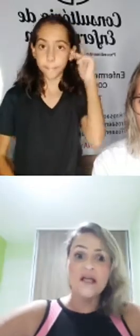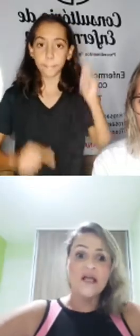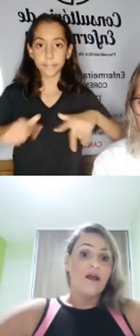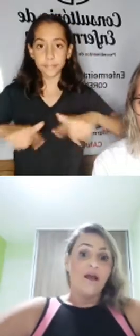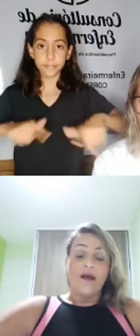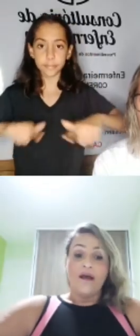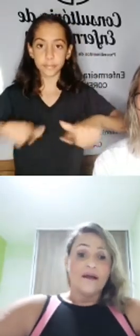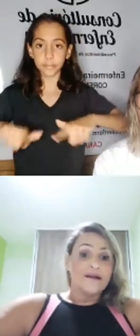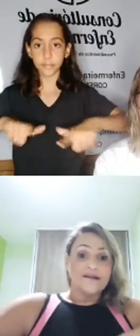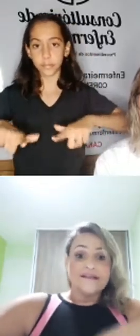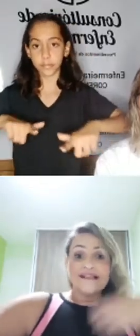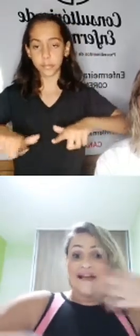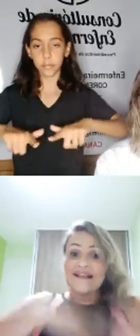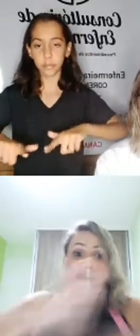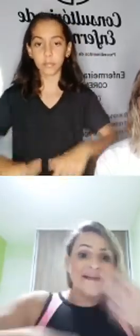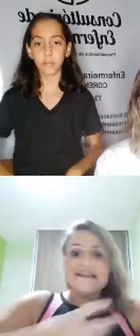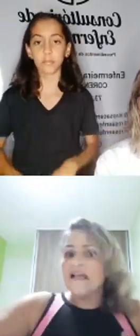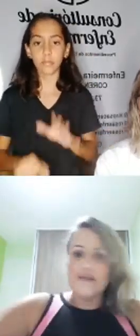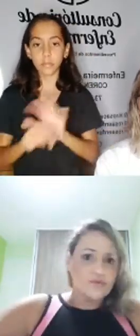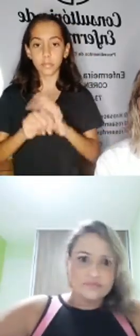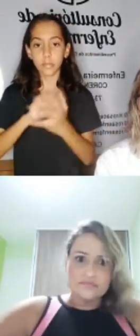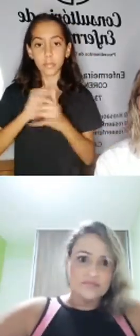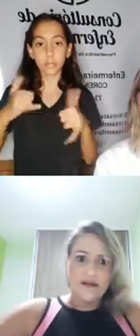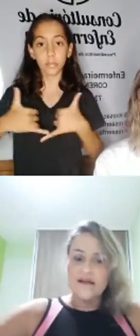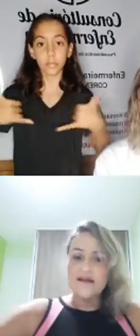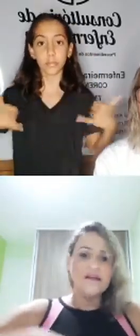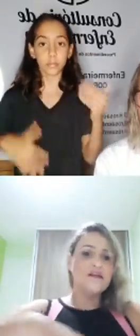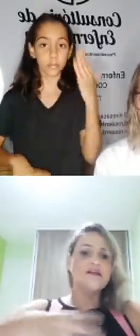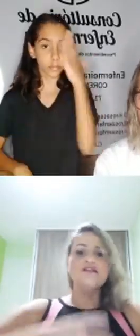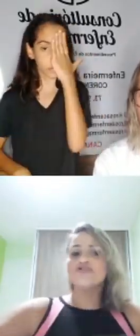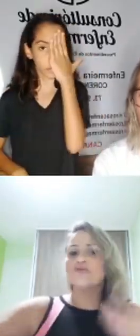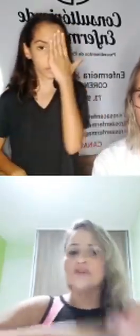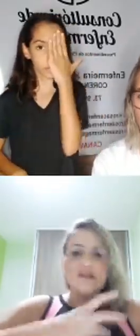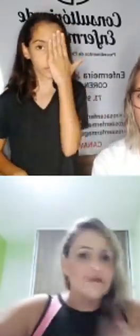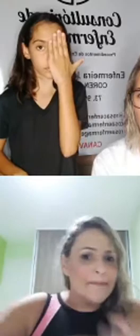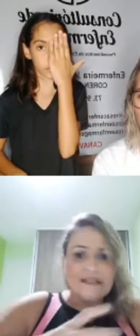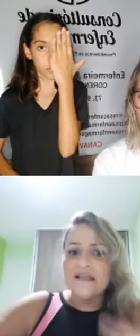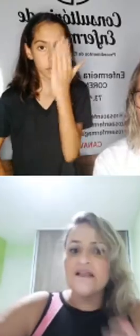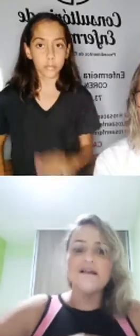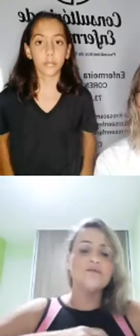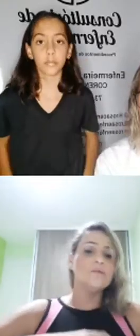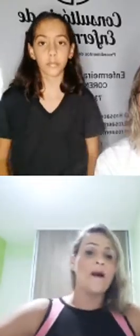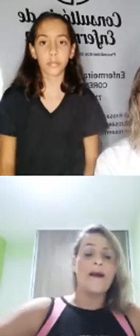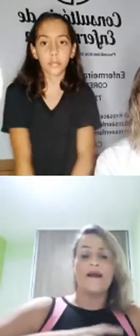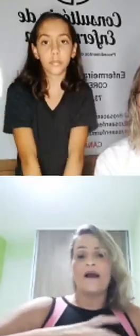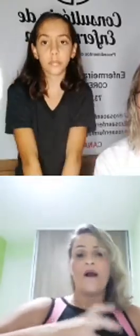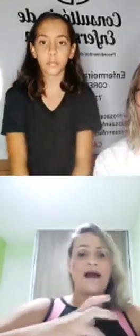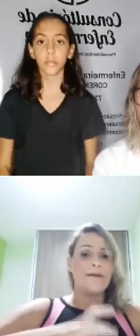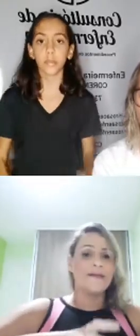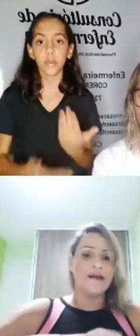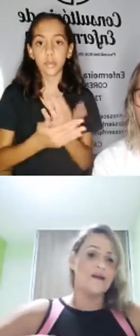que tratar aprendendo, né? E aí ir estudando, aprendendo,